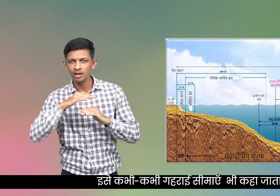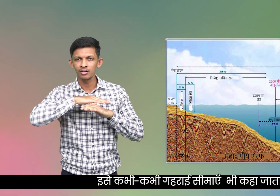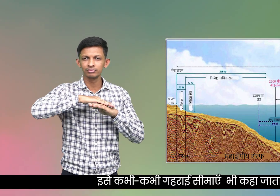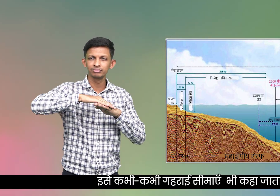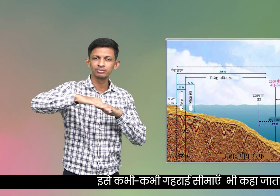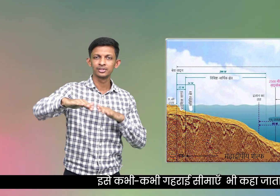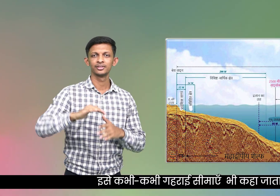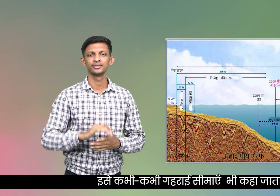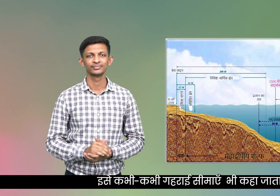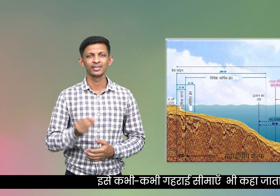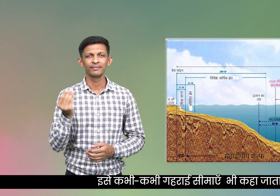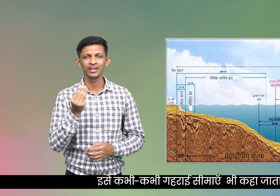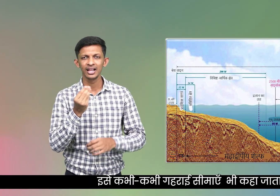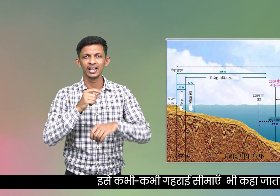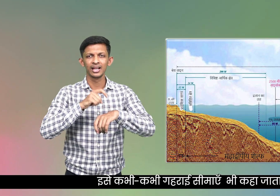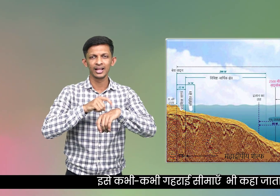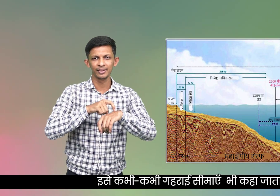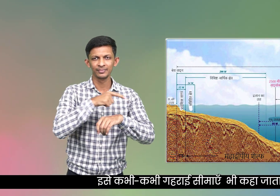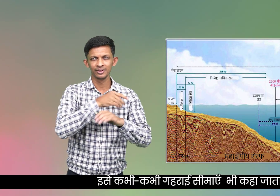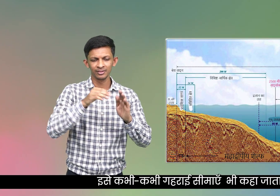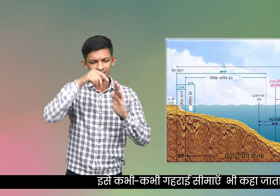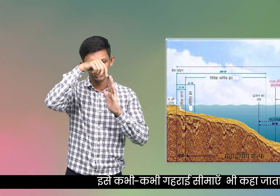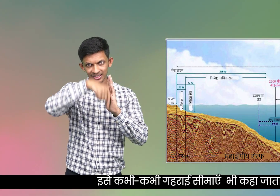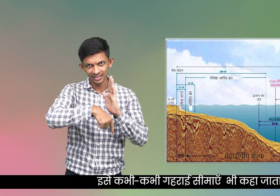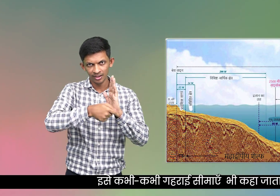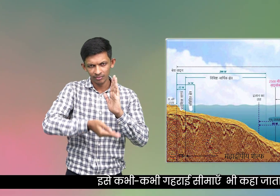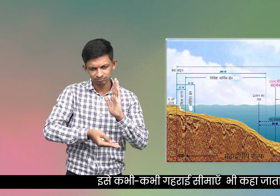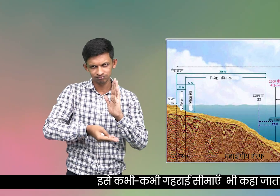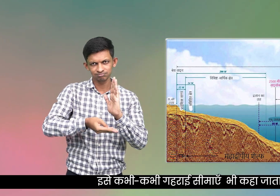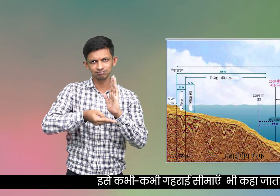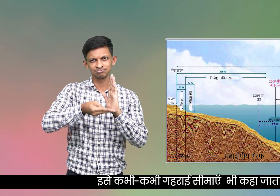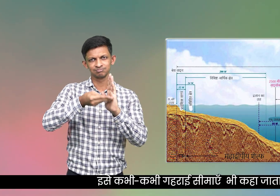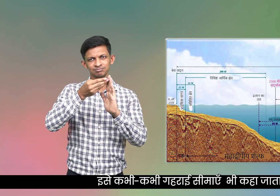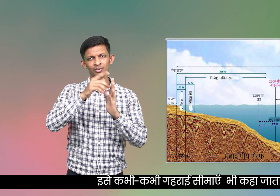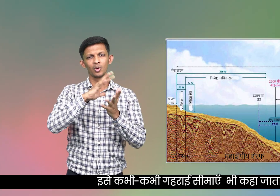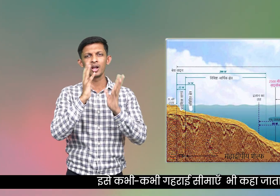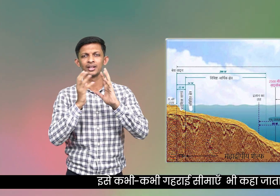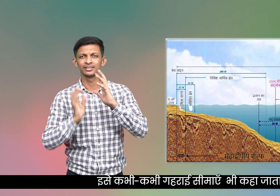इसे कभी कभी गहराई सीमाएं भी कहा जाता है।